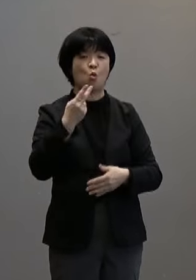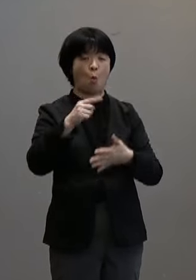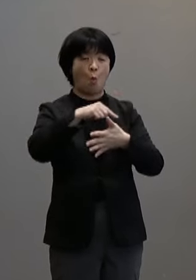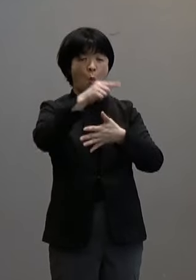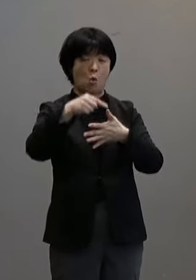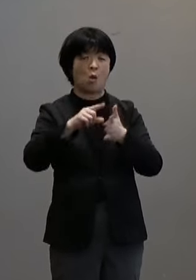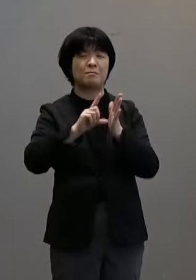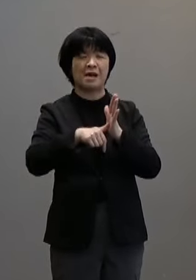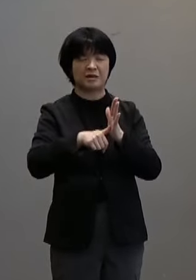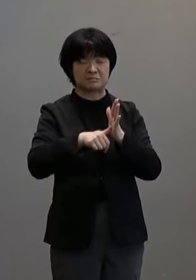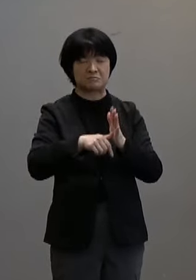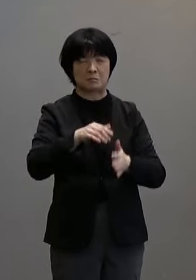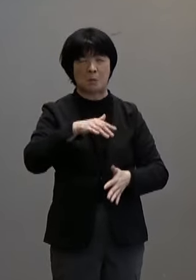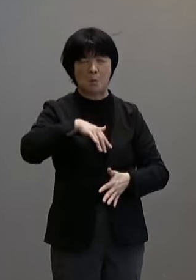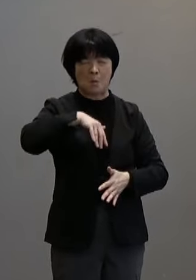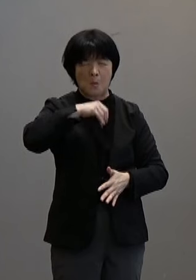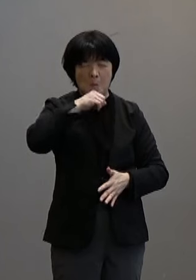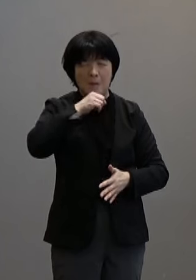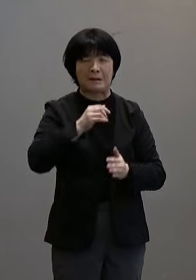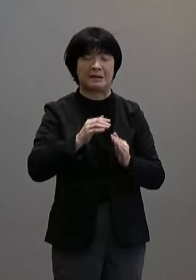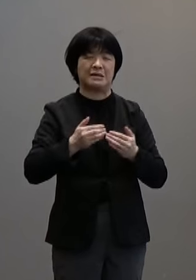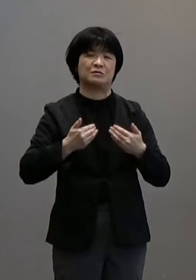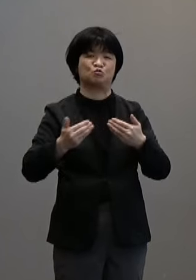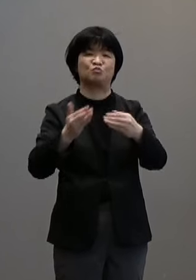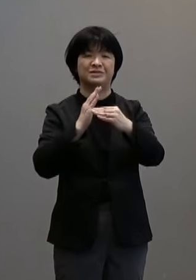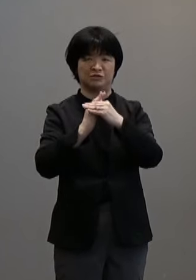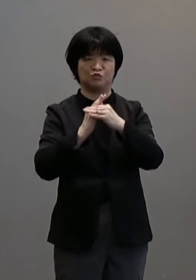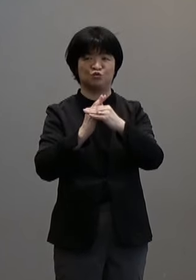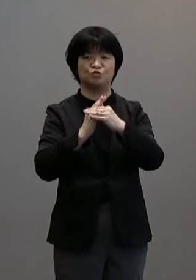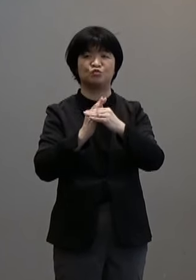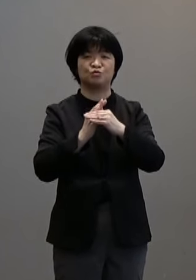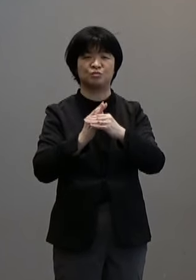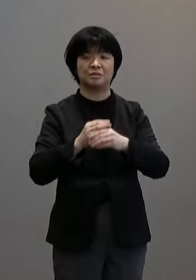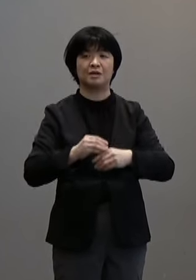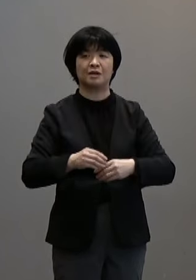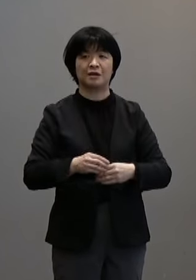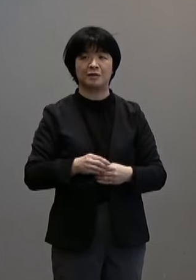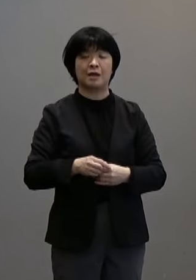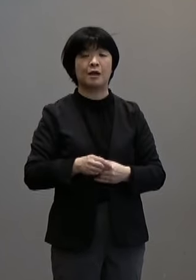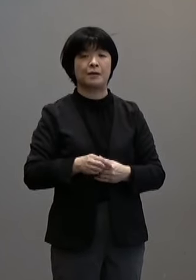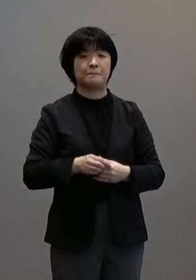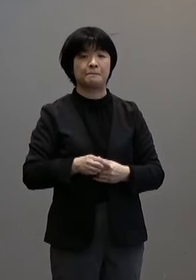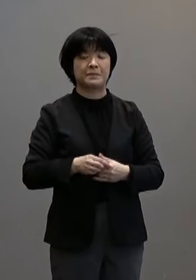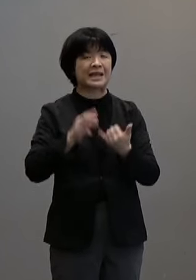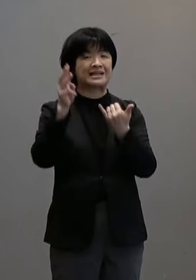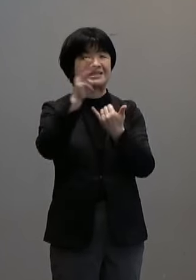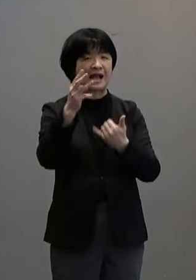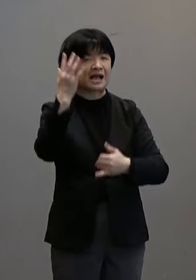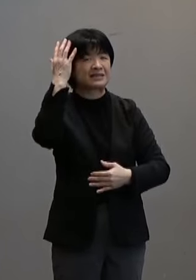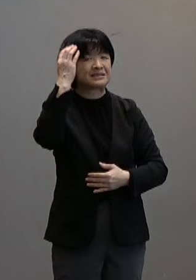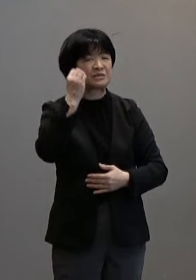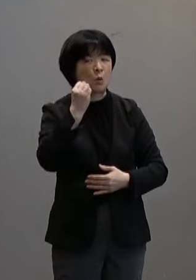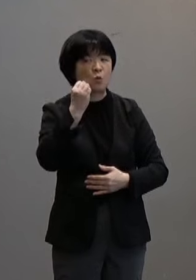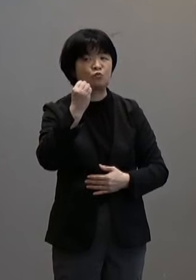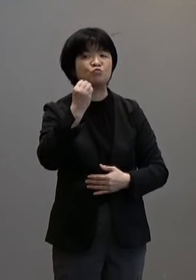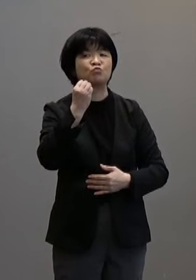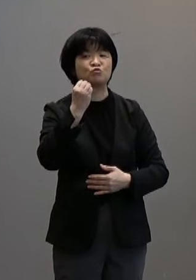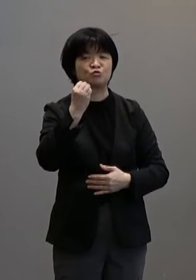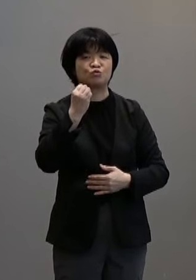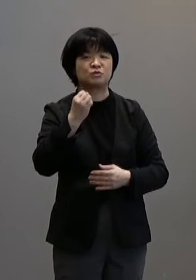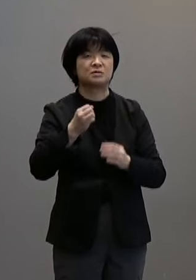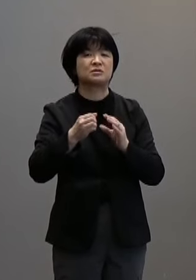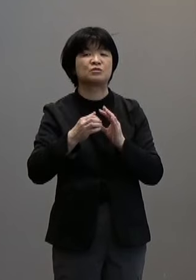いてですね、そんな中で今回の災害の教訓というのはまだ検証なとかという状況、事